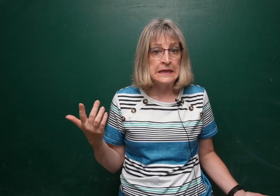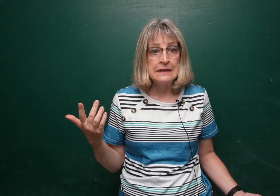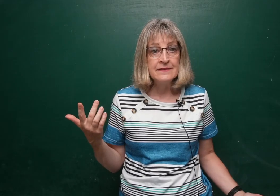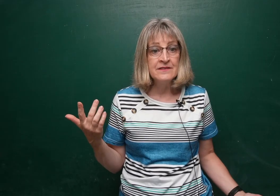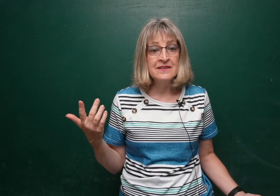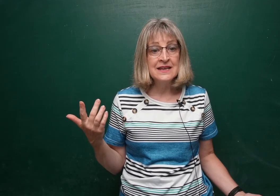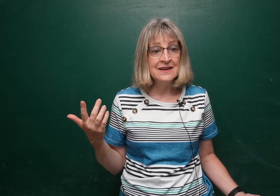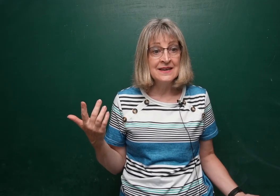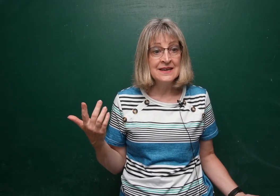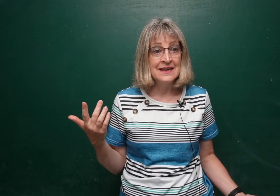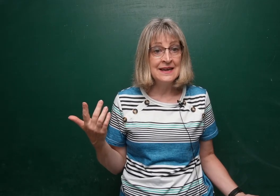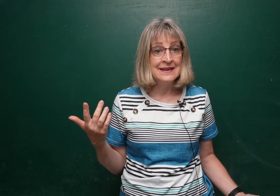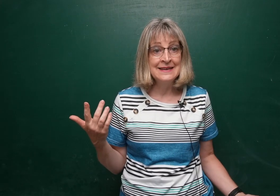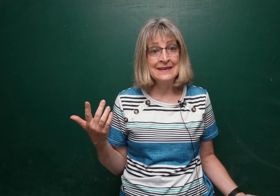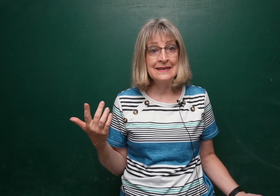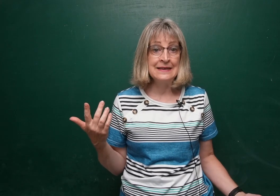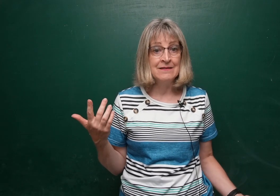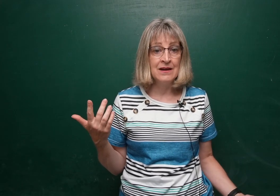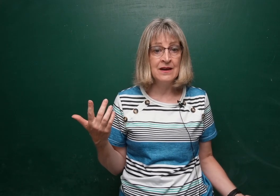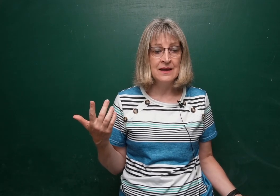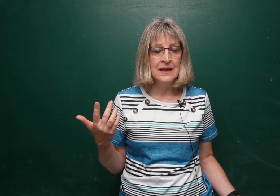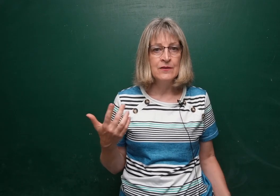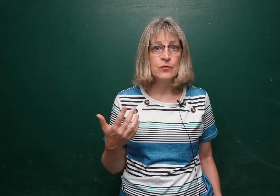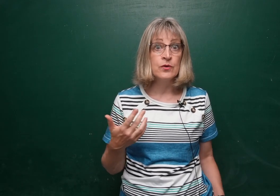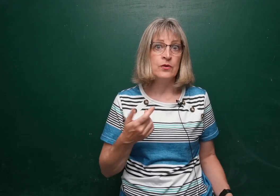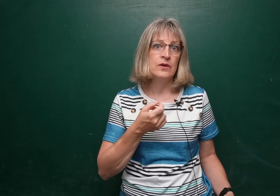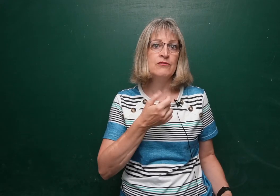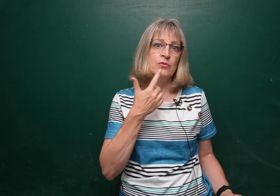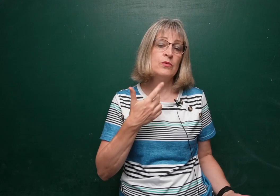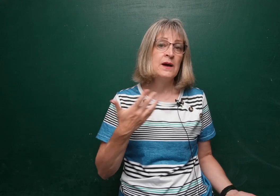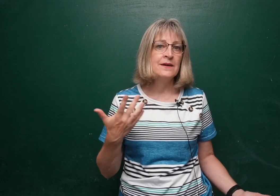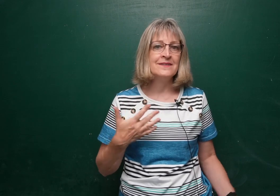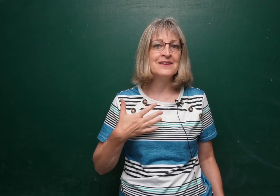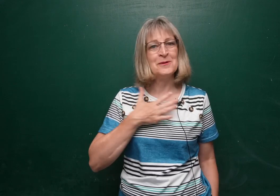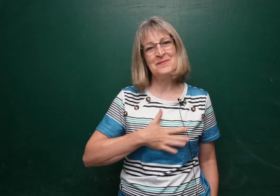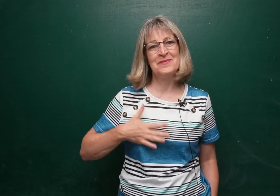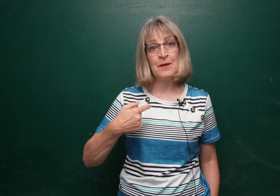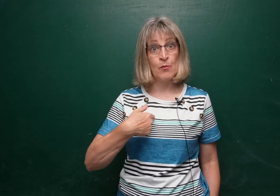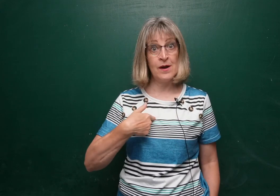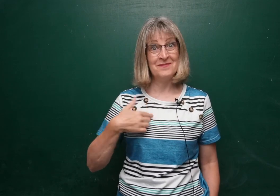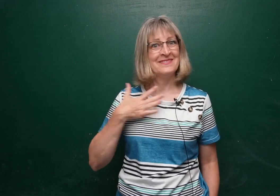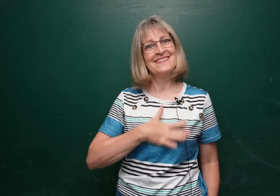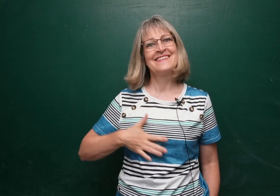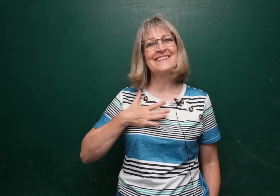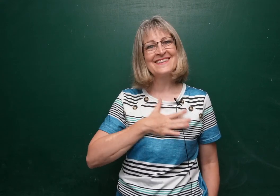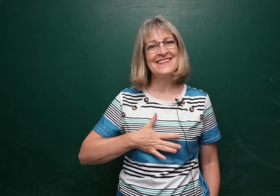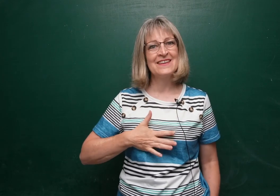C'est difficile, hein? Voilà. Donc il vaut mieux dire moi. Du coup, je